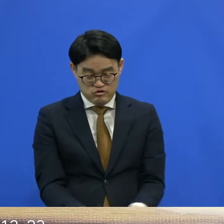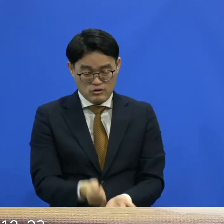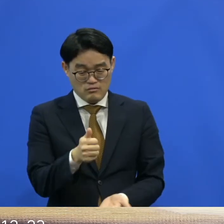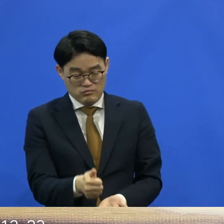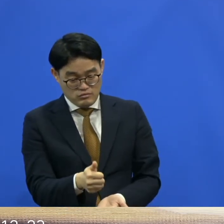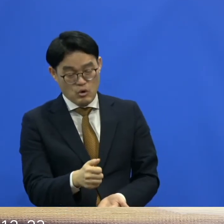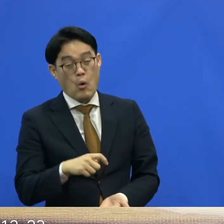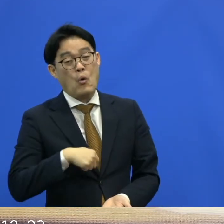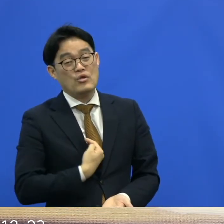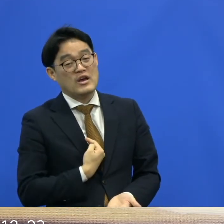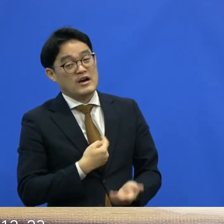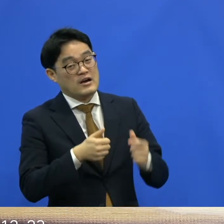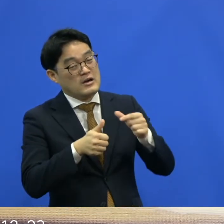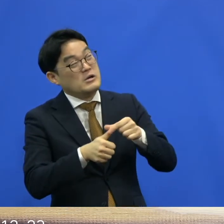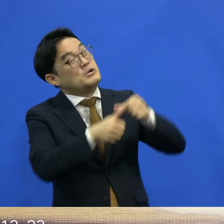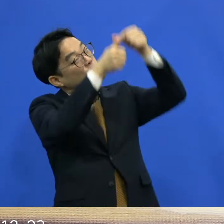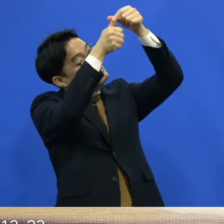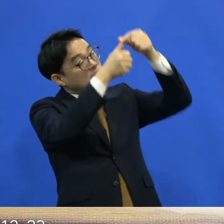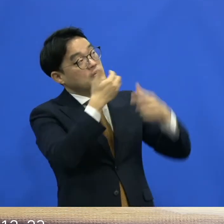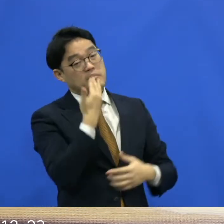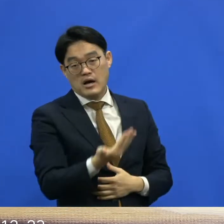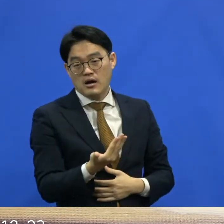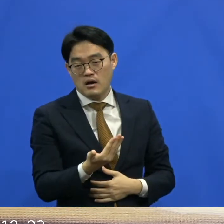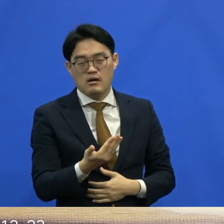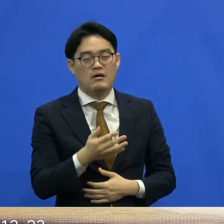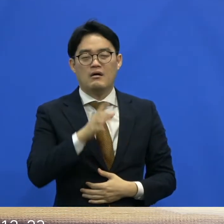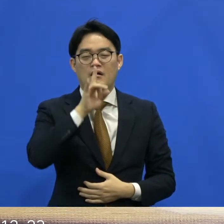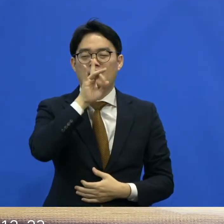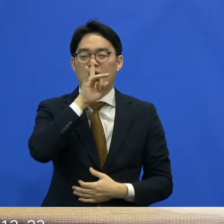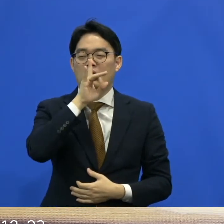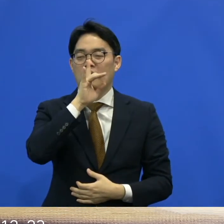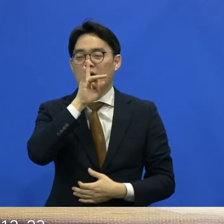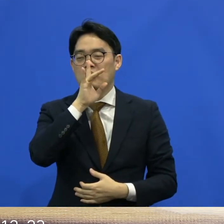요셉은 지금 다시 감옥이라는 구덩이에 빠져있는 셈이에요.